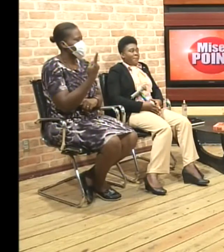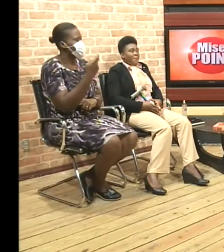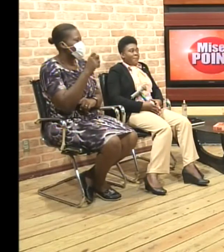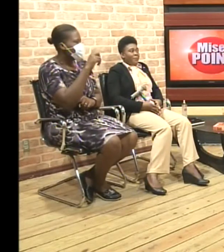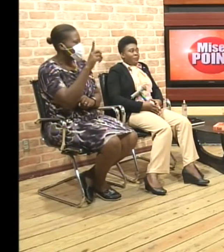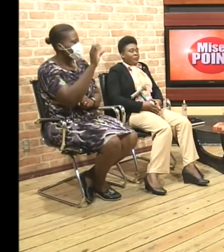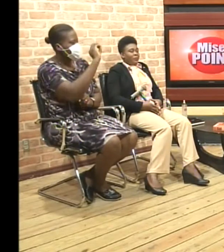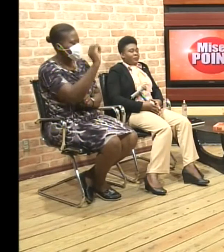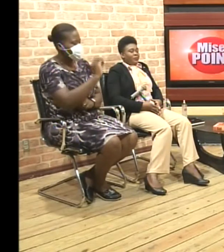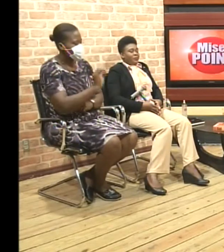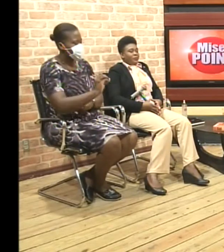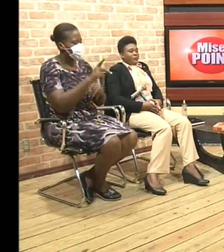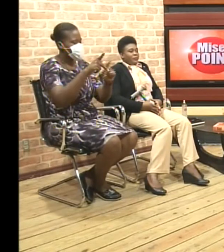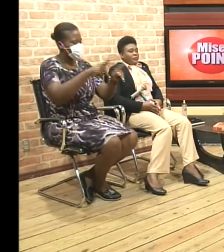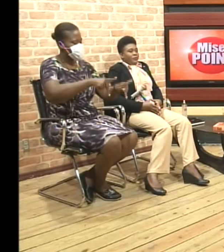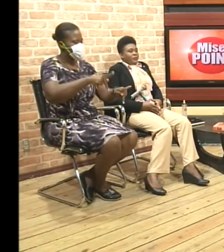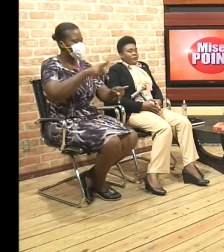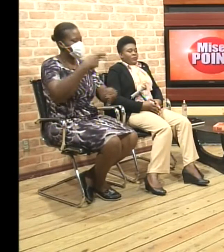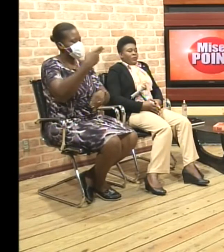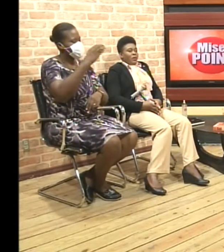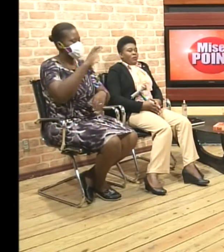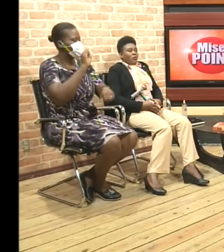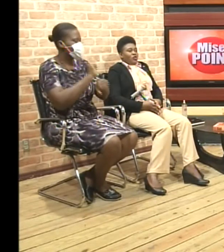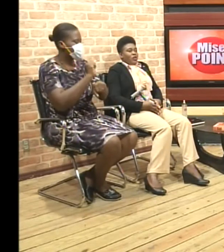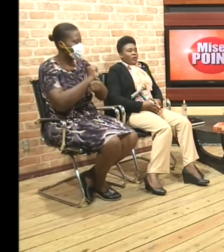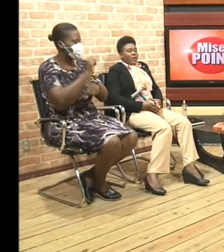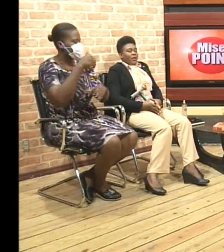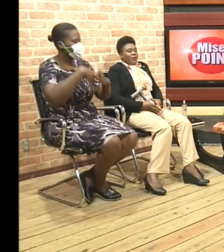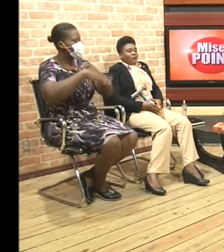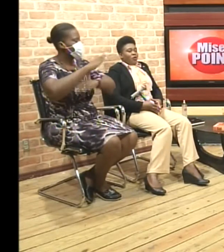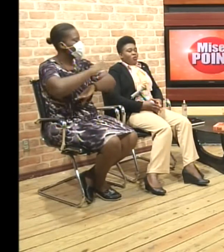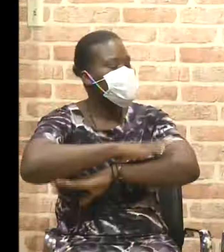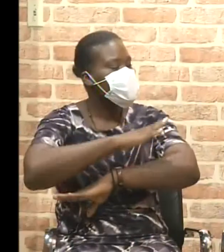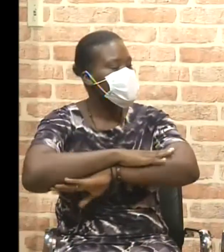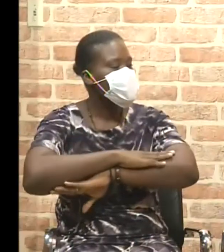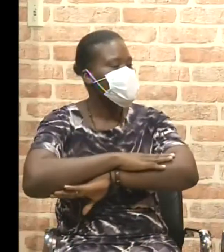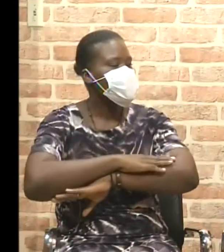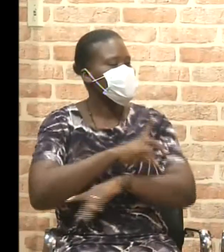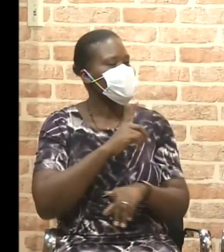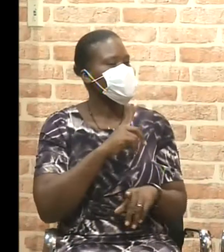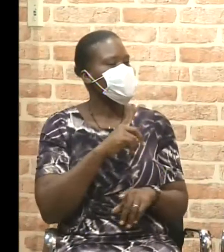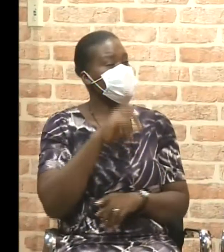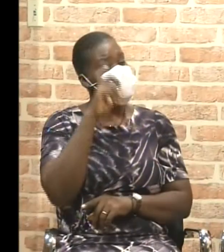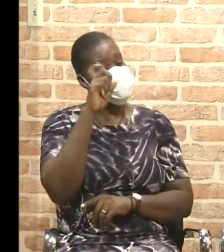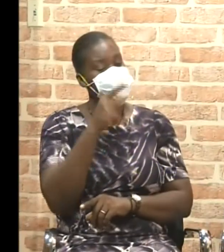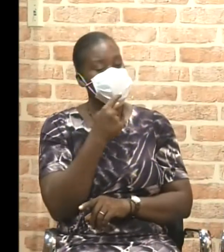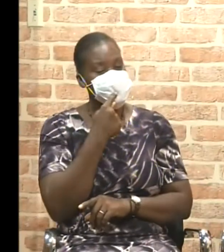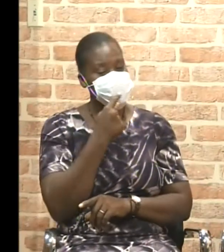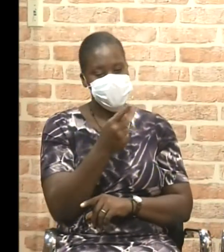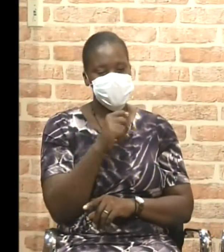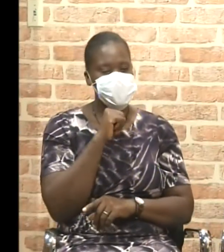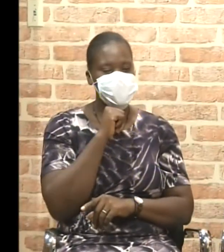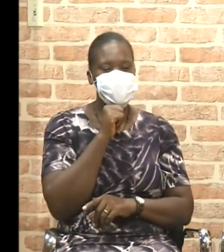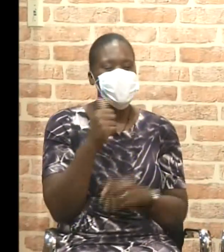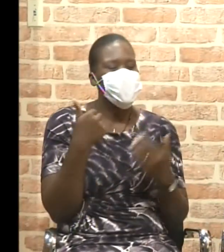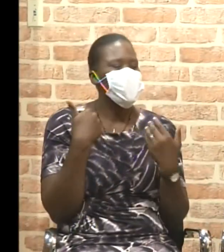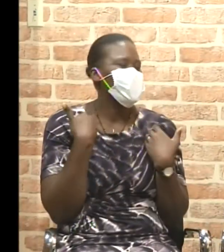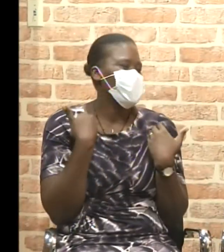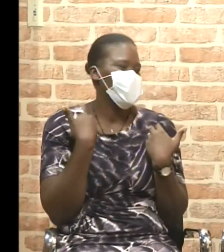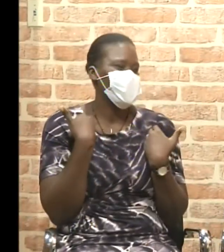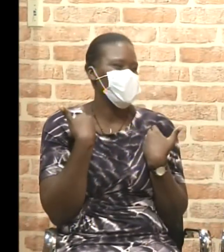pourcentage monde handicapé qui travaille dans BCF là. Mon cher, il faut qu'on dise en termes de pourcentage, pas vraiment